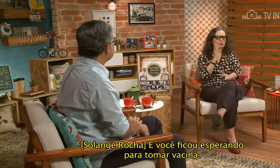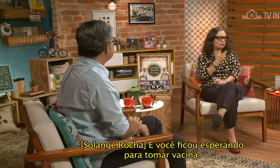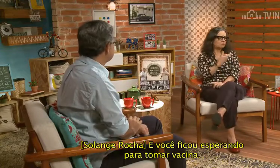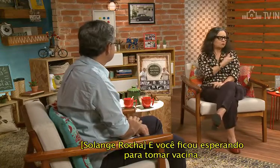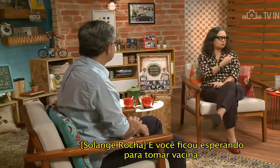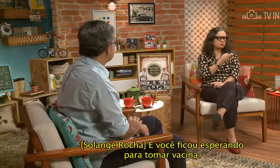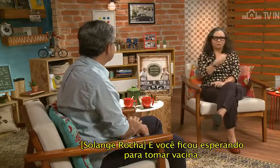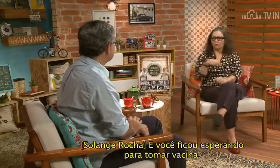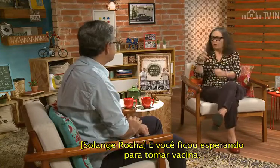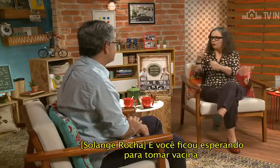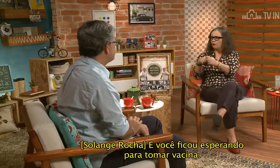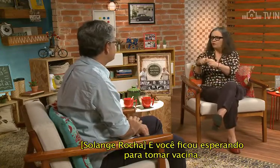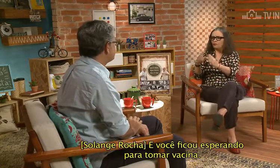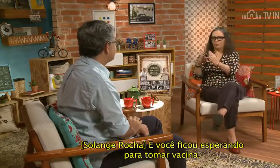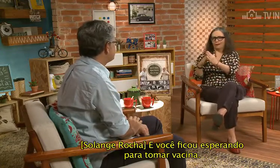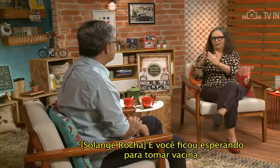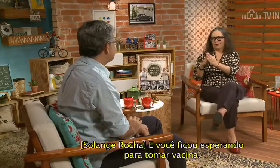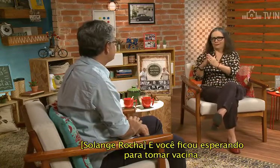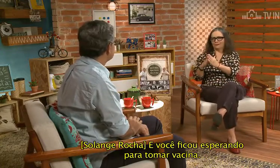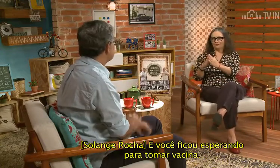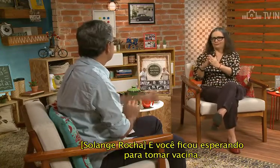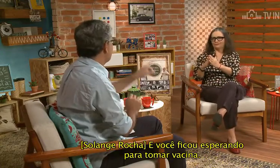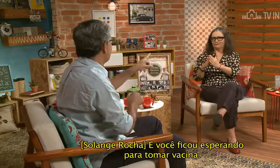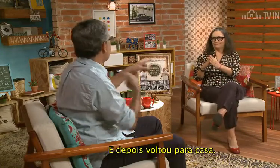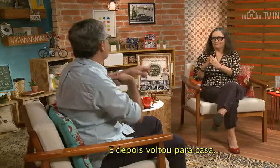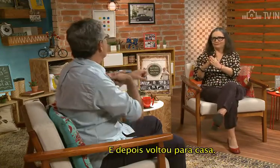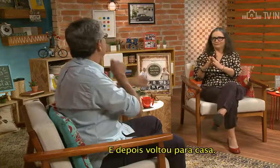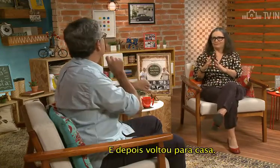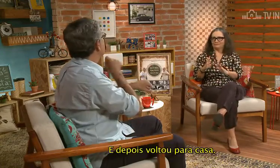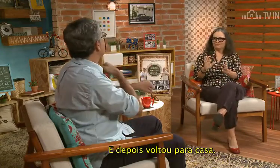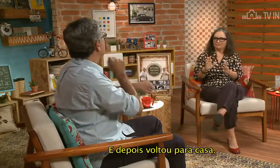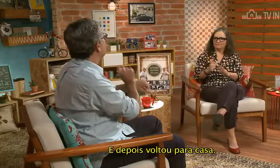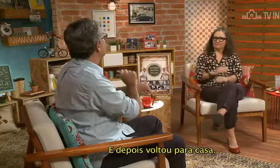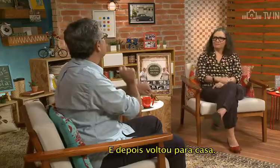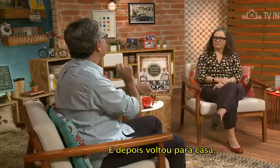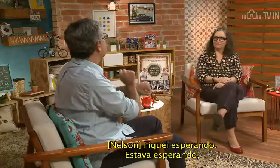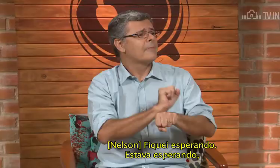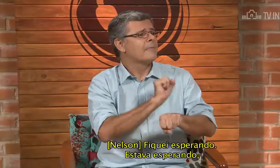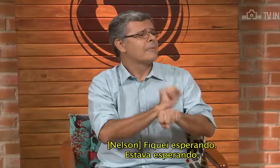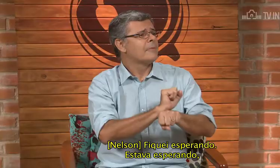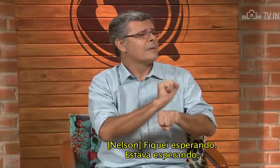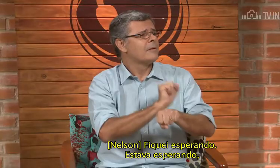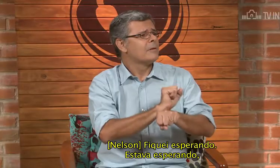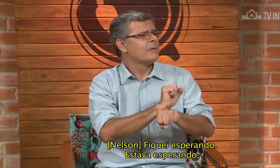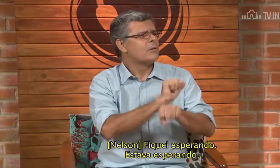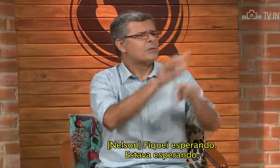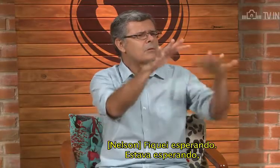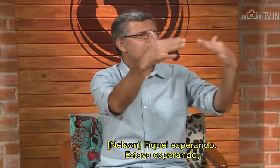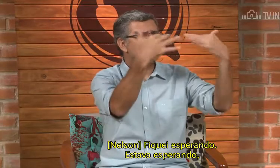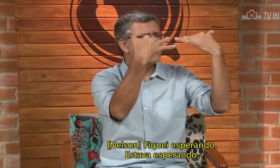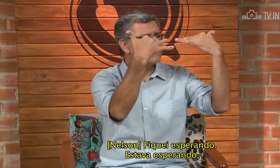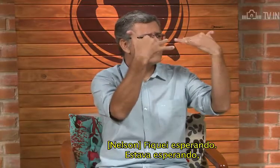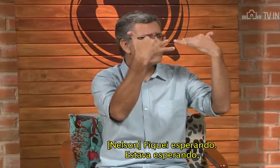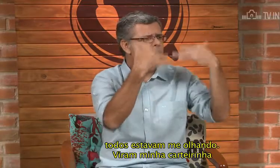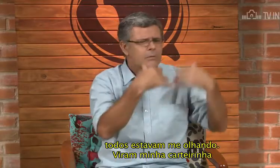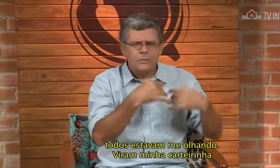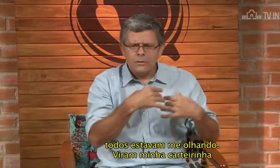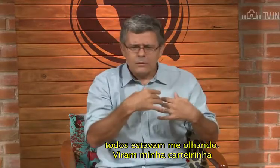para tomar a vacina e depois voltou para casa. Fiquei esperando. Estava esperando, todos estavam me